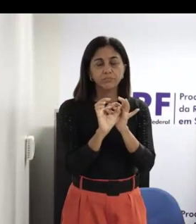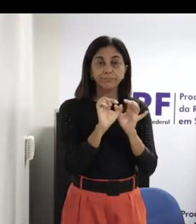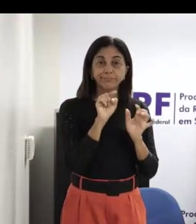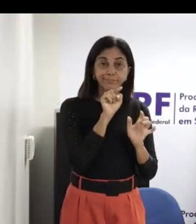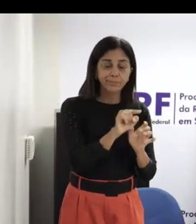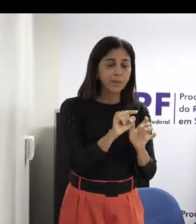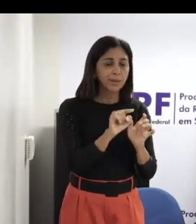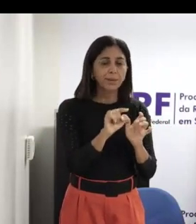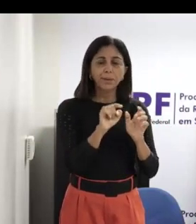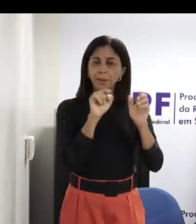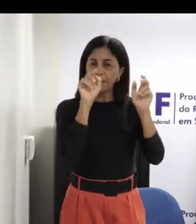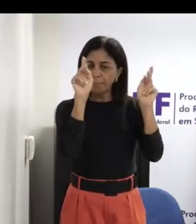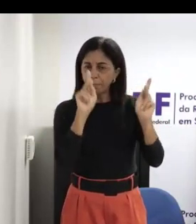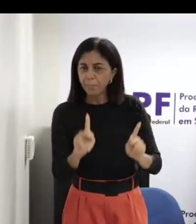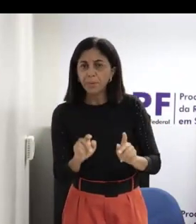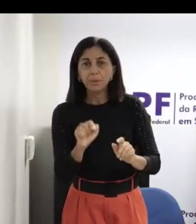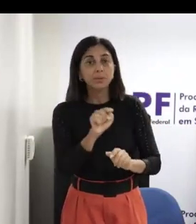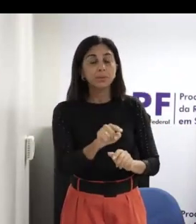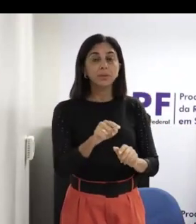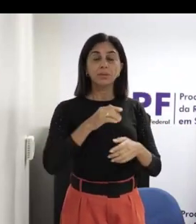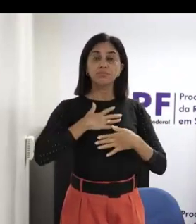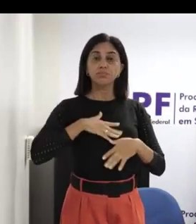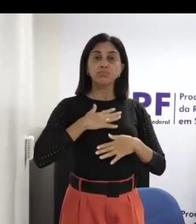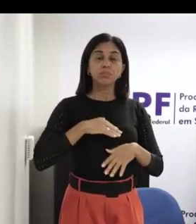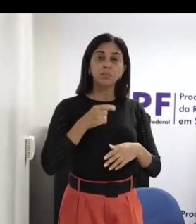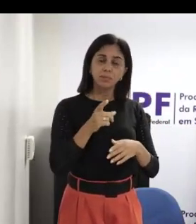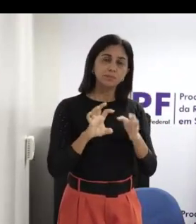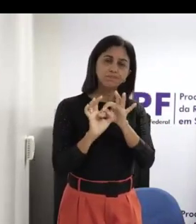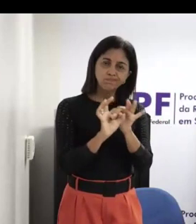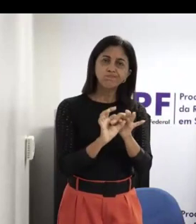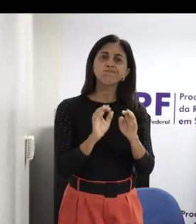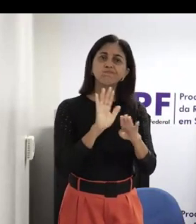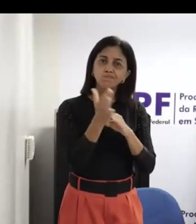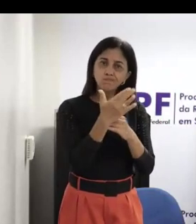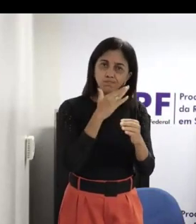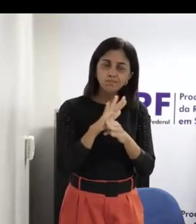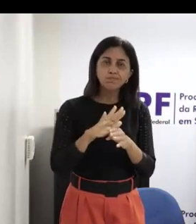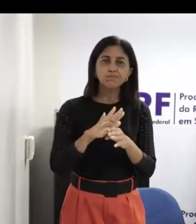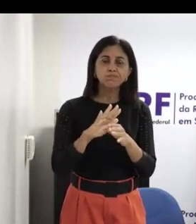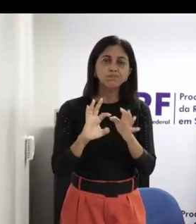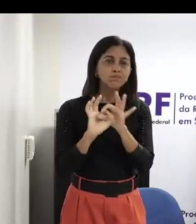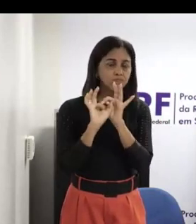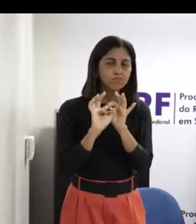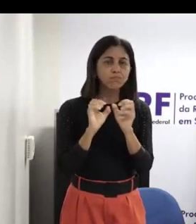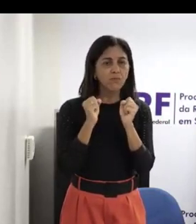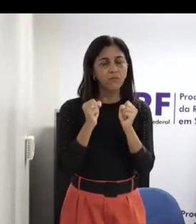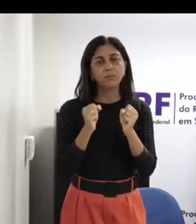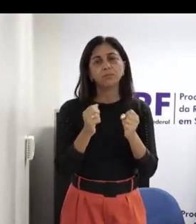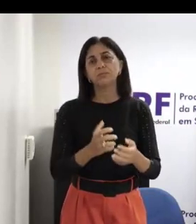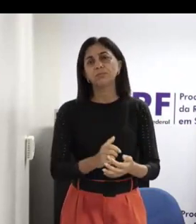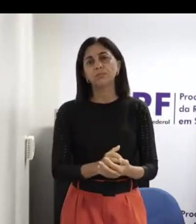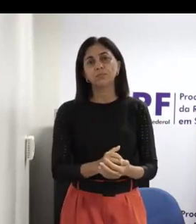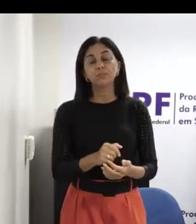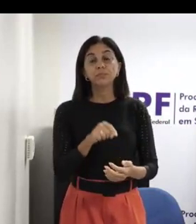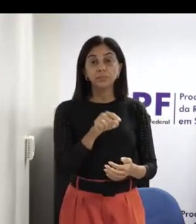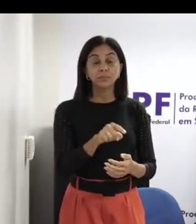a com a população e é como o Dr Cláudio falou esse vínculo de confiança que é construído ele é precioso para para para